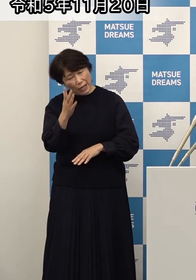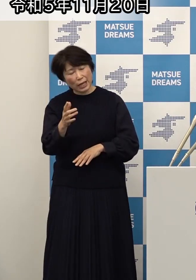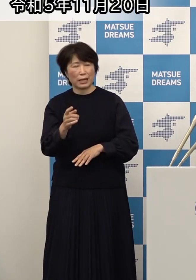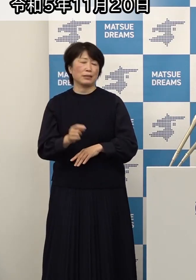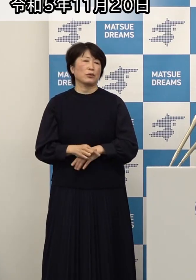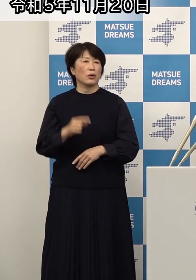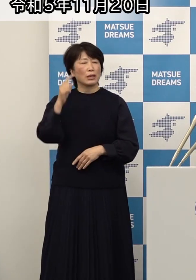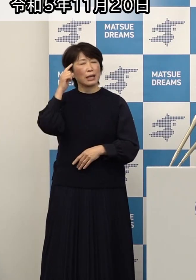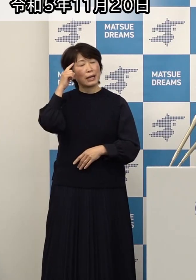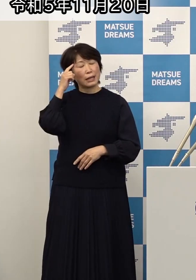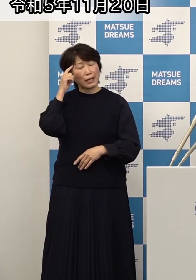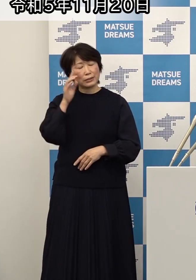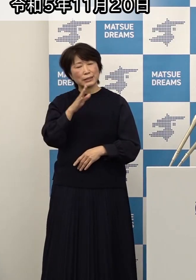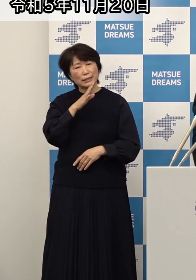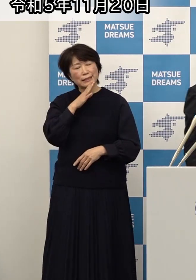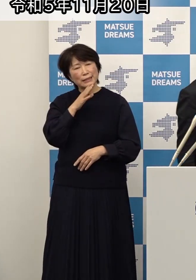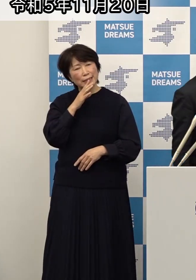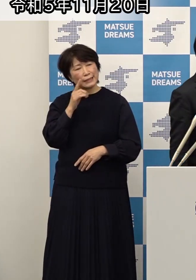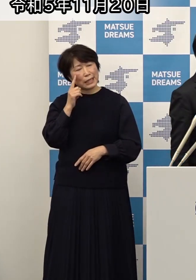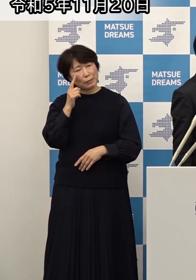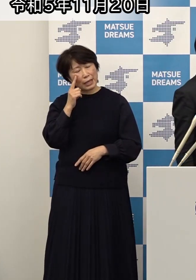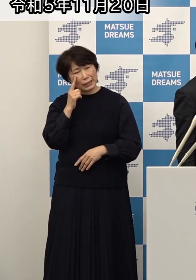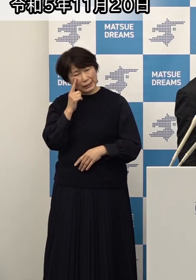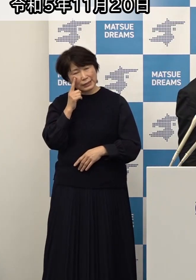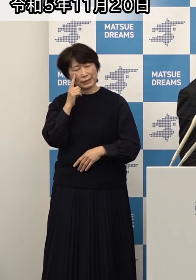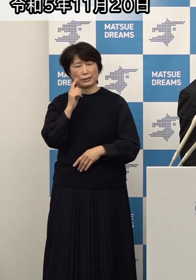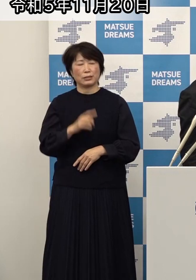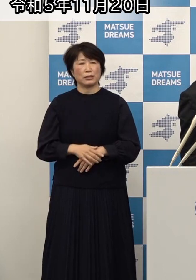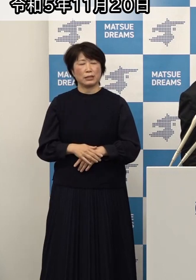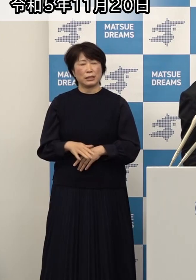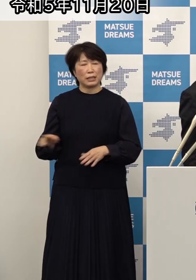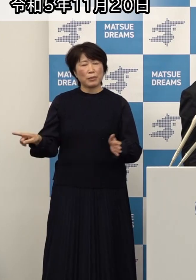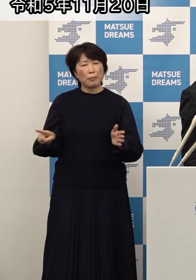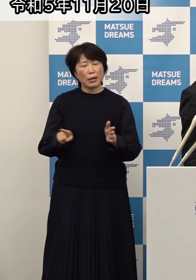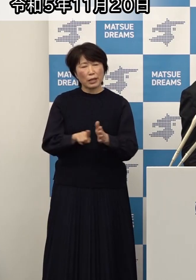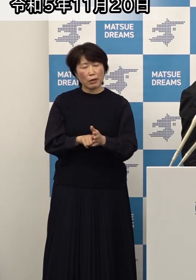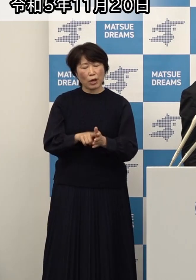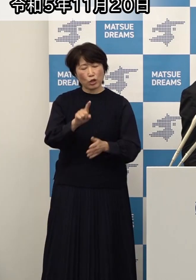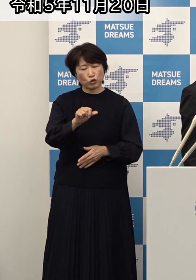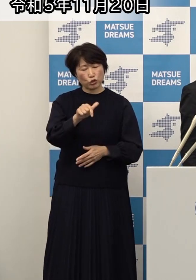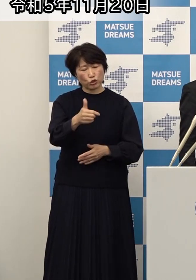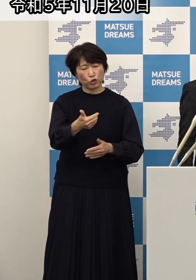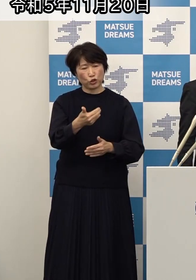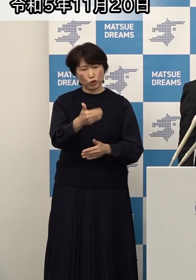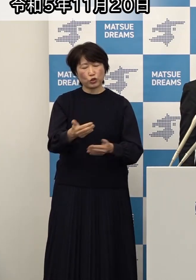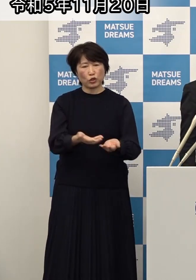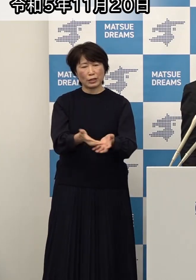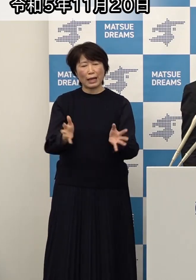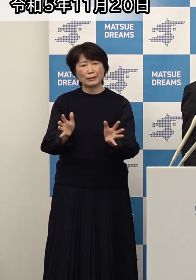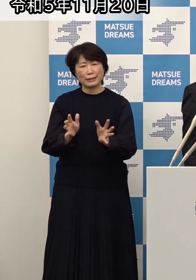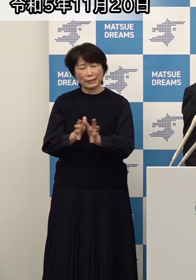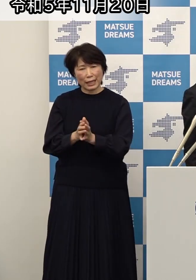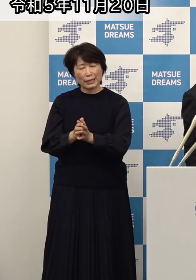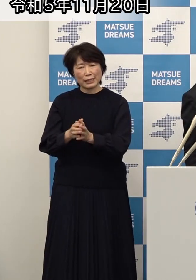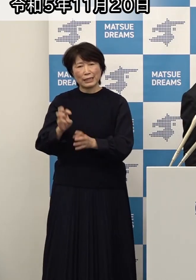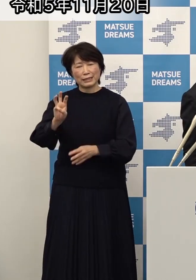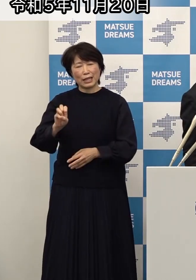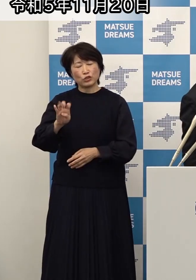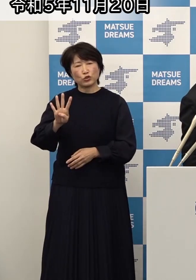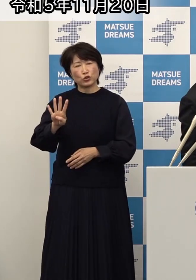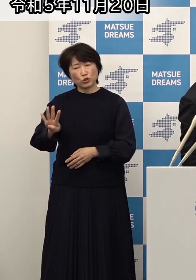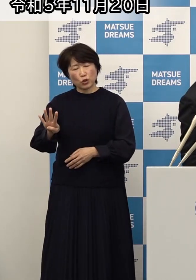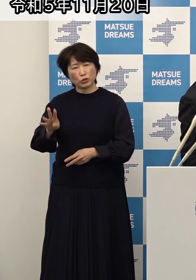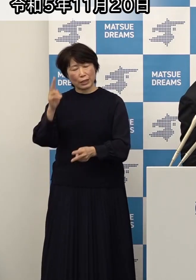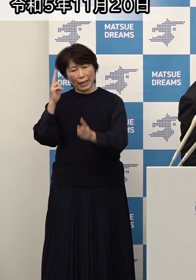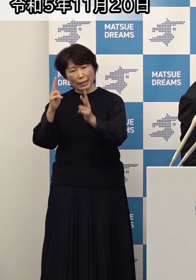実証実験でございます。でこれまで19団体34事業を実施しておりまして、その内容も非常に多岐にわ